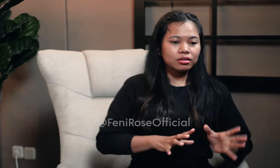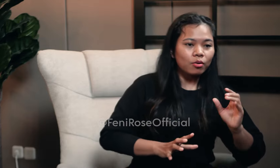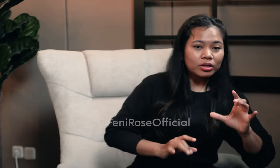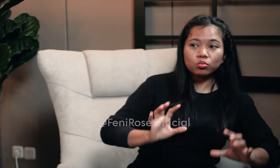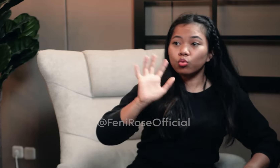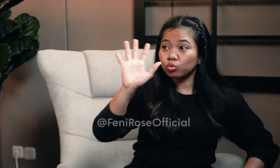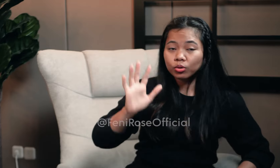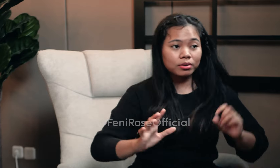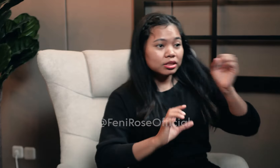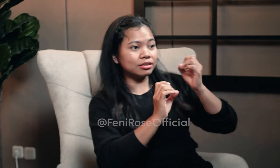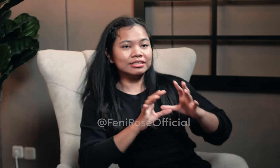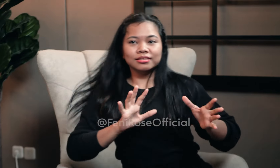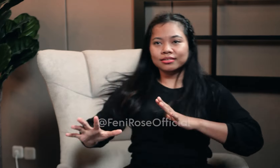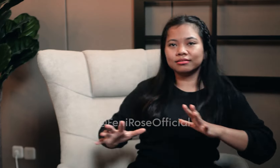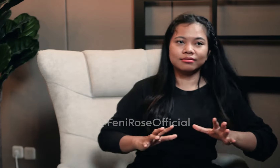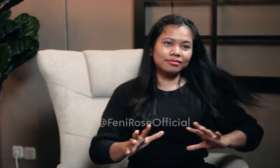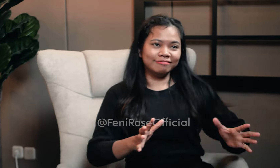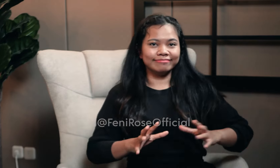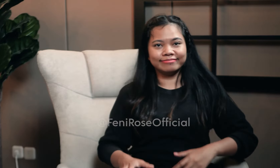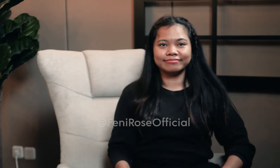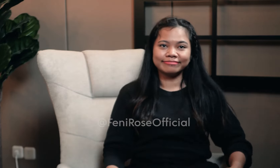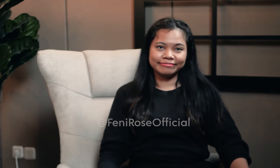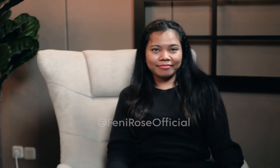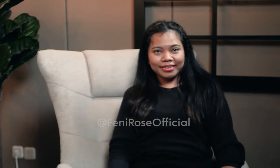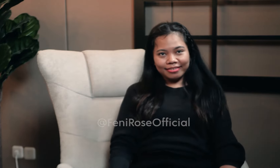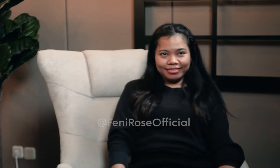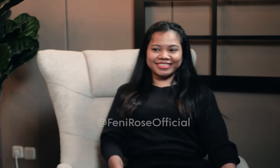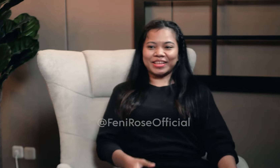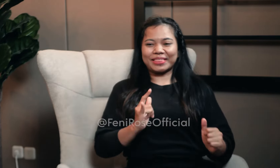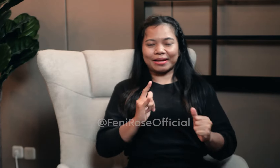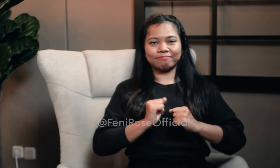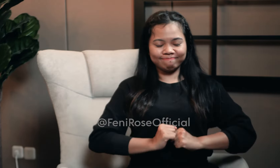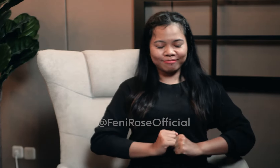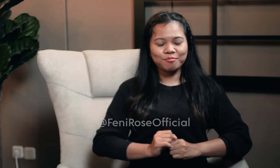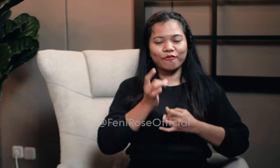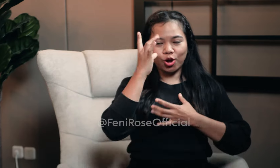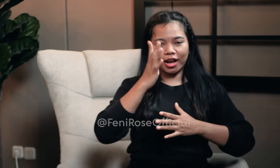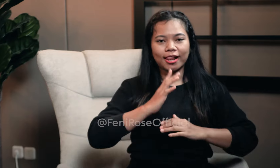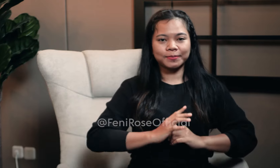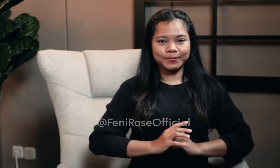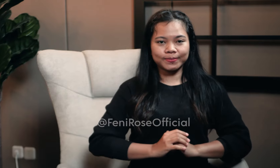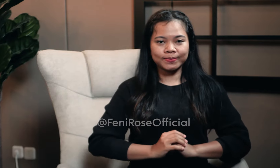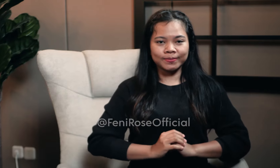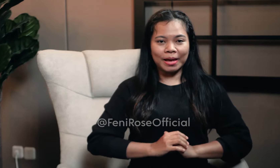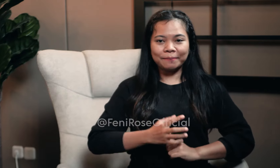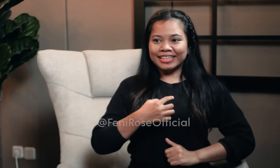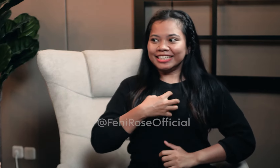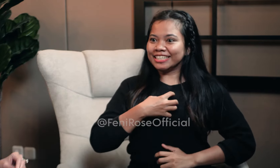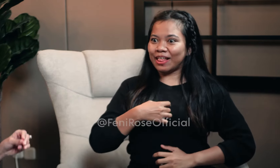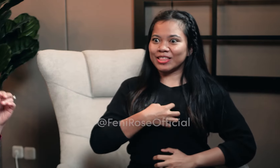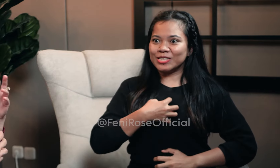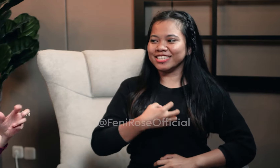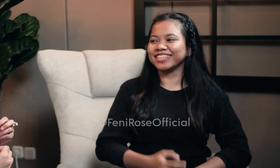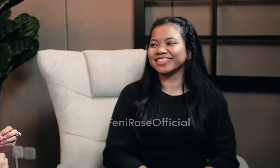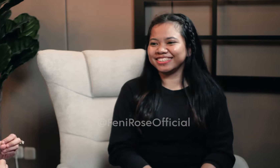empat orang jadi satu tuh gimana Saya bingung ini belum selesai ngomong tapi ini sudah ngomong saya juga bingung tapi saya berusaha untuk profesional seperti itu sudahah ngomong gini-gini